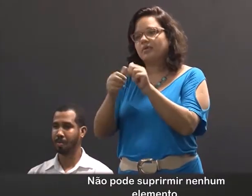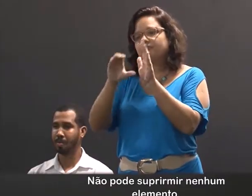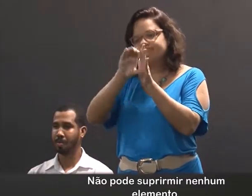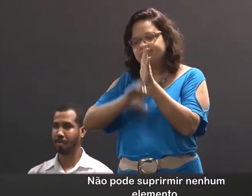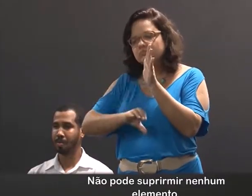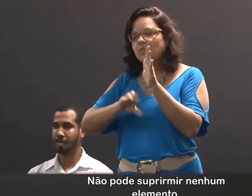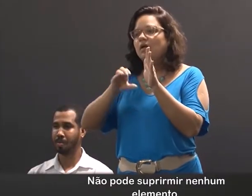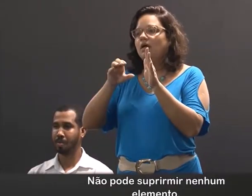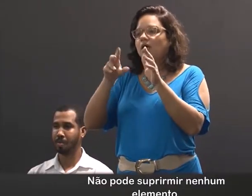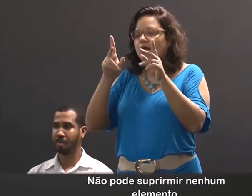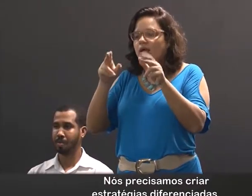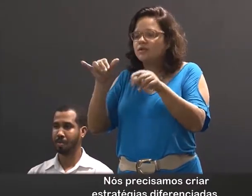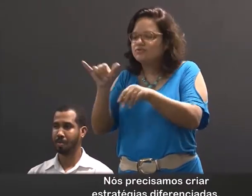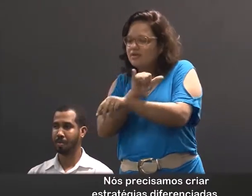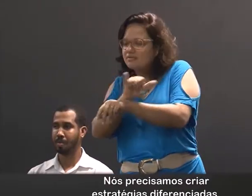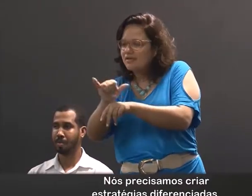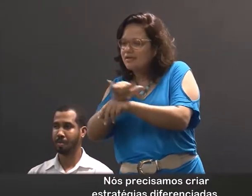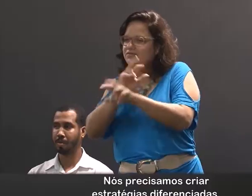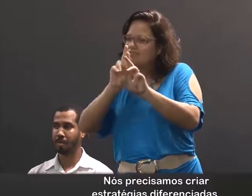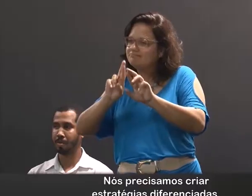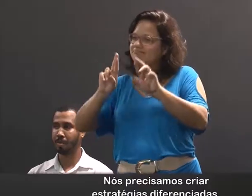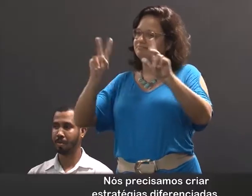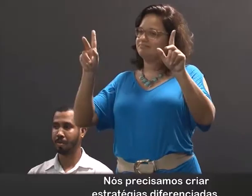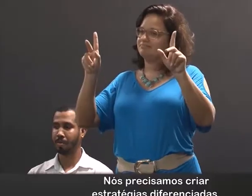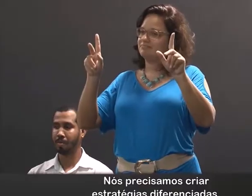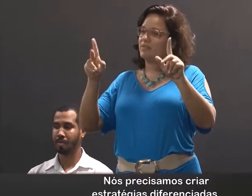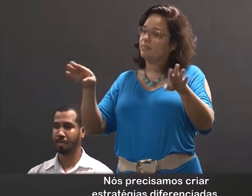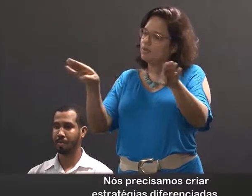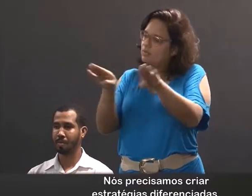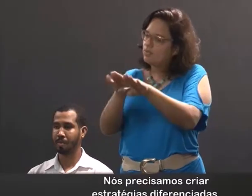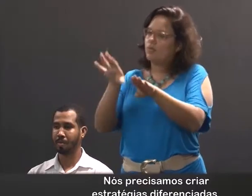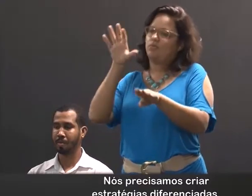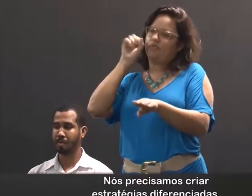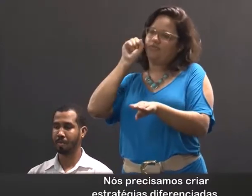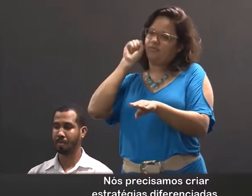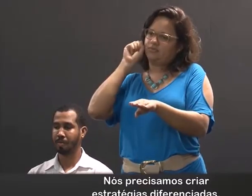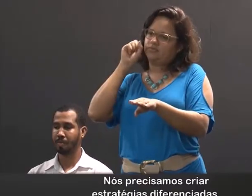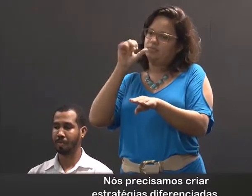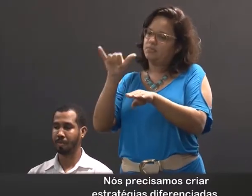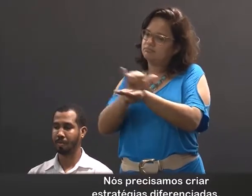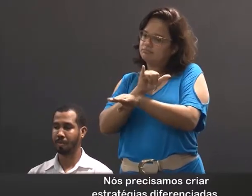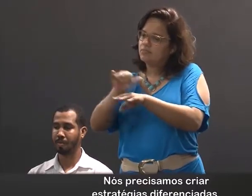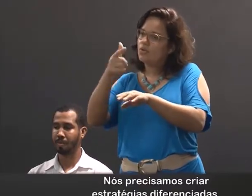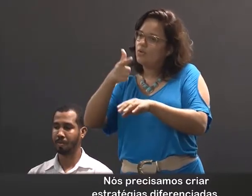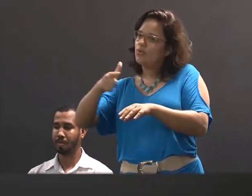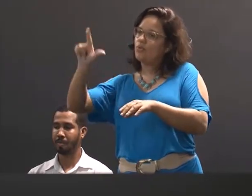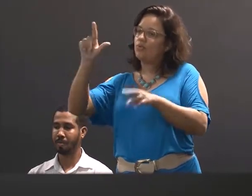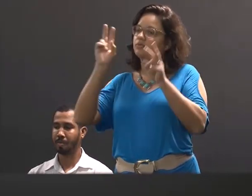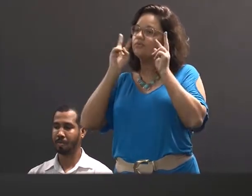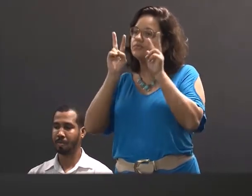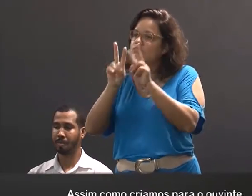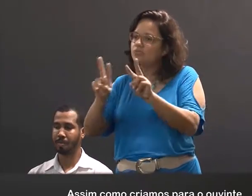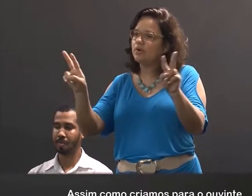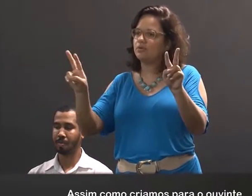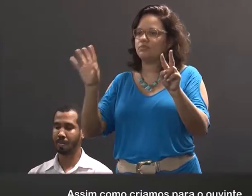nenhum elemento. Nós precisamos criar estratégias diferenciadas, como criamos